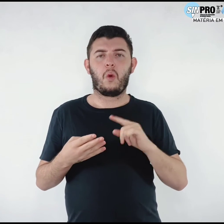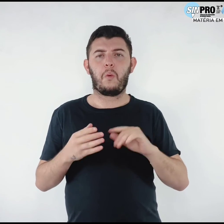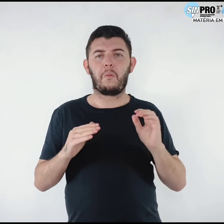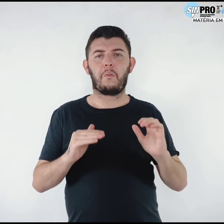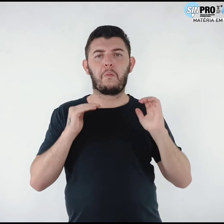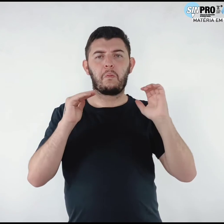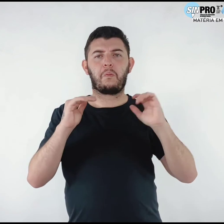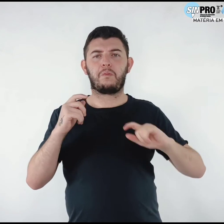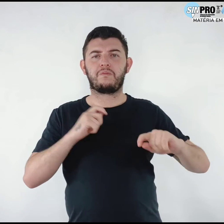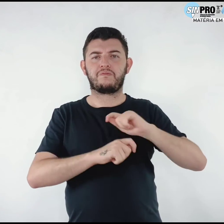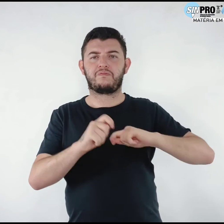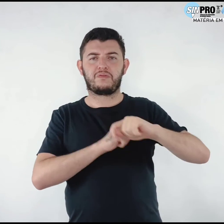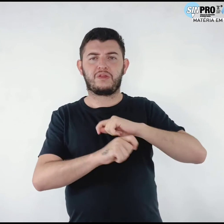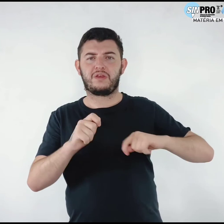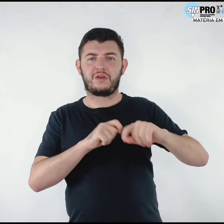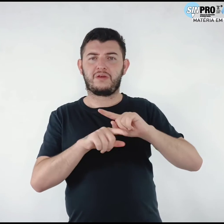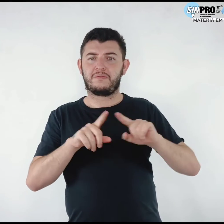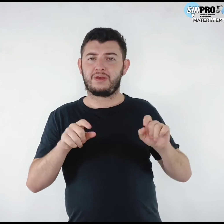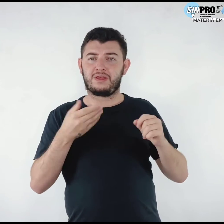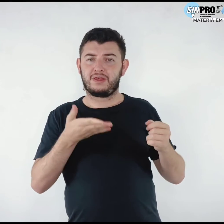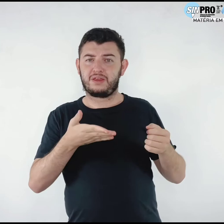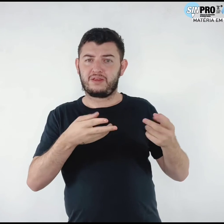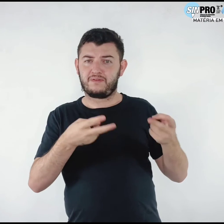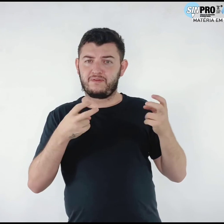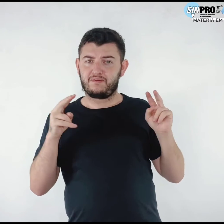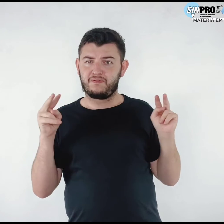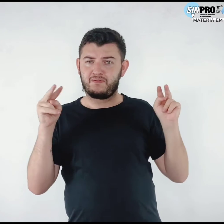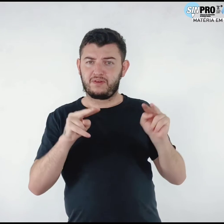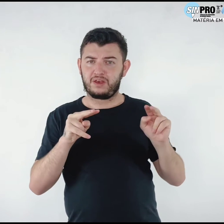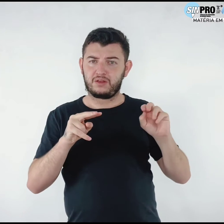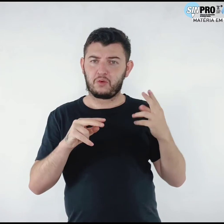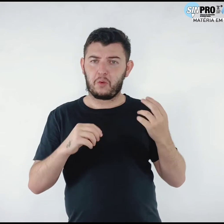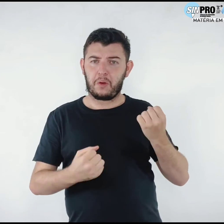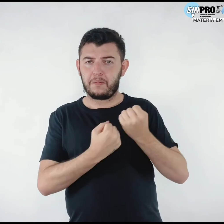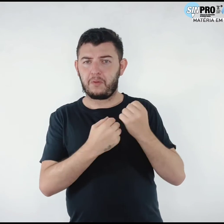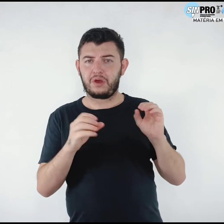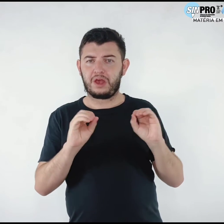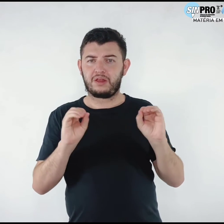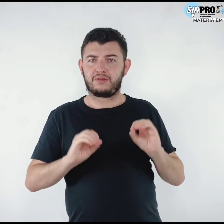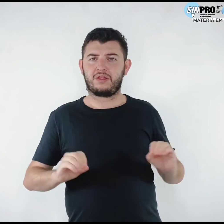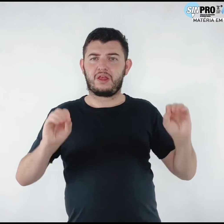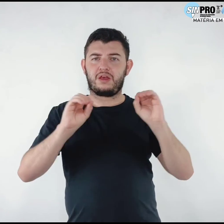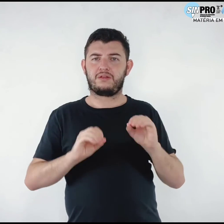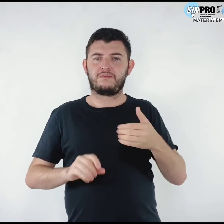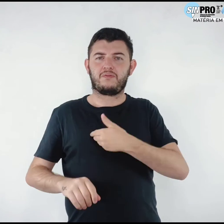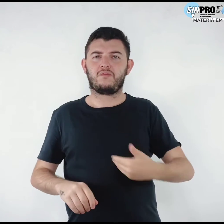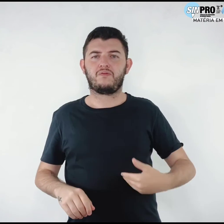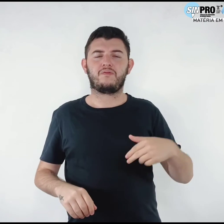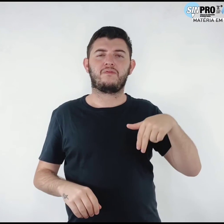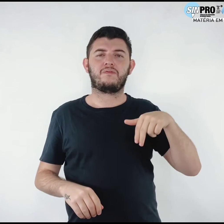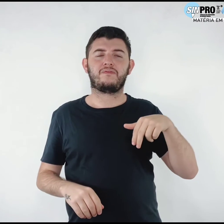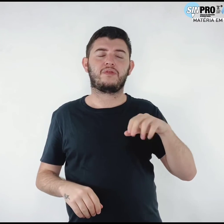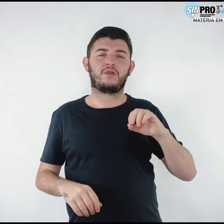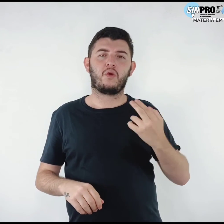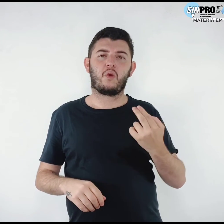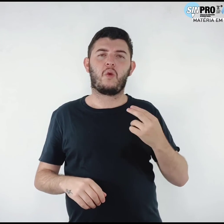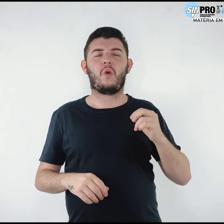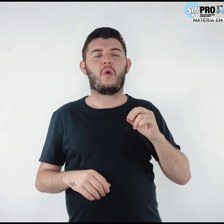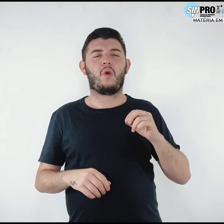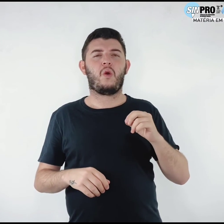bem vistos e nem apoiados pelo Estado neoliberal, entendeu, na época do golpe